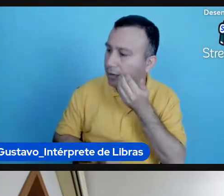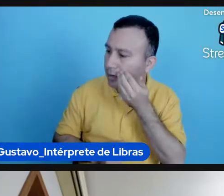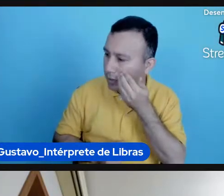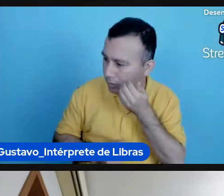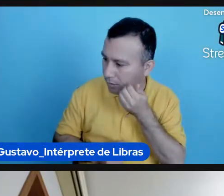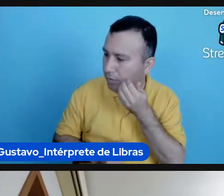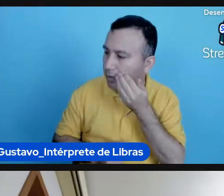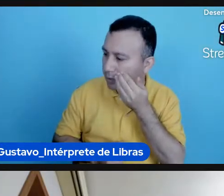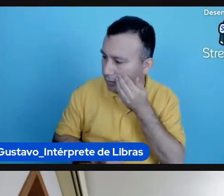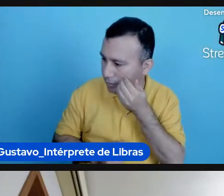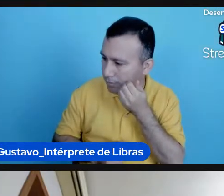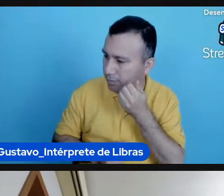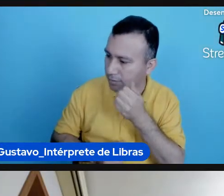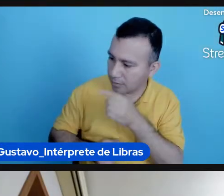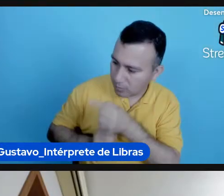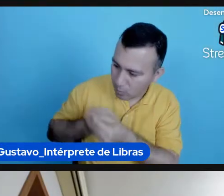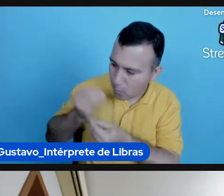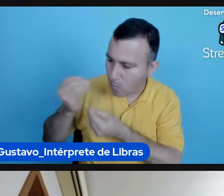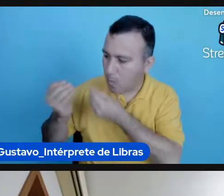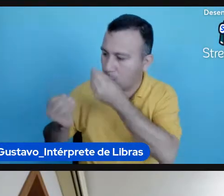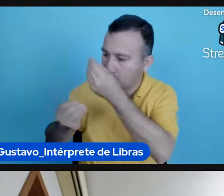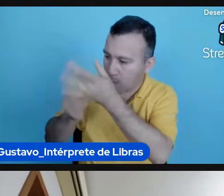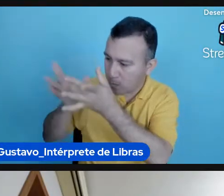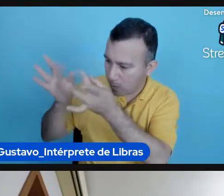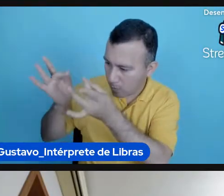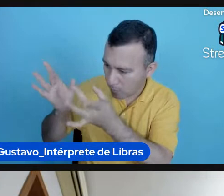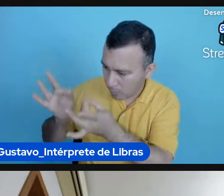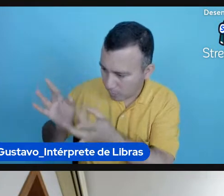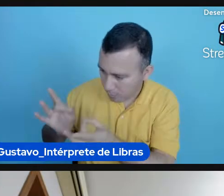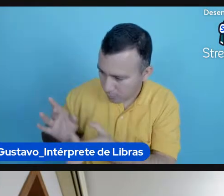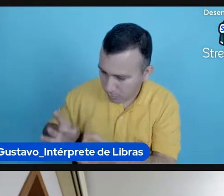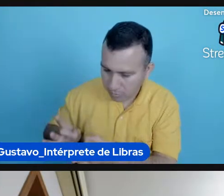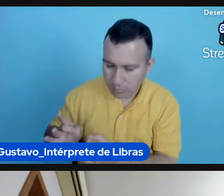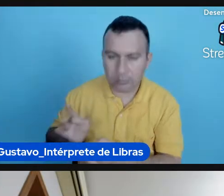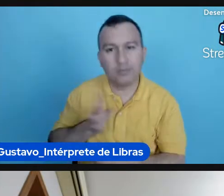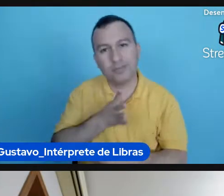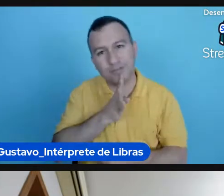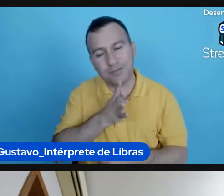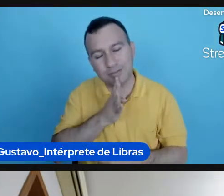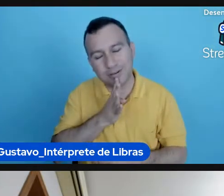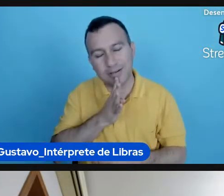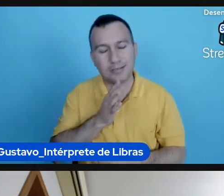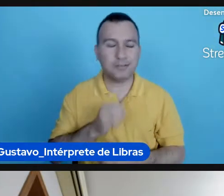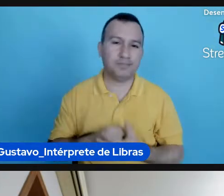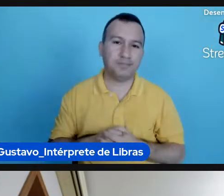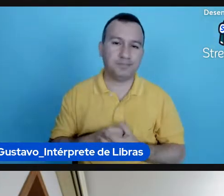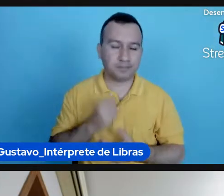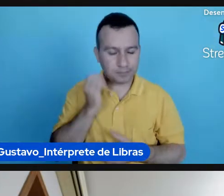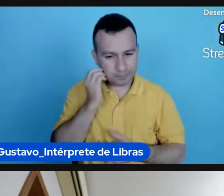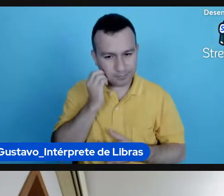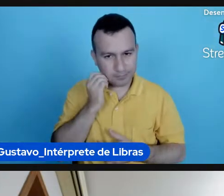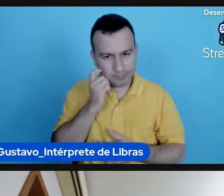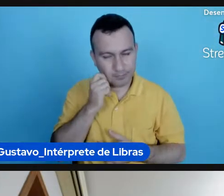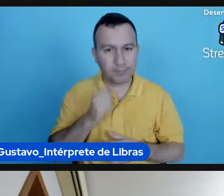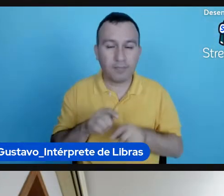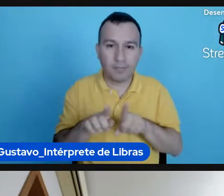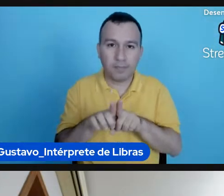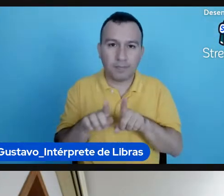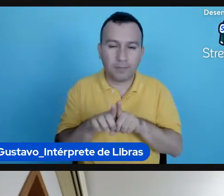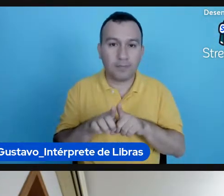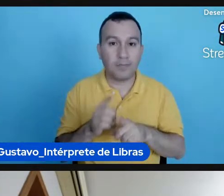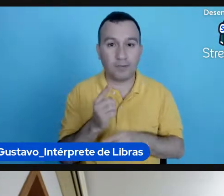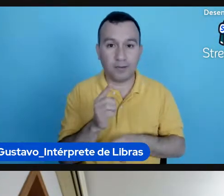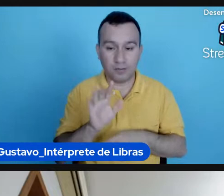próximos. Como no primeiro vídeo, a gente vê que aqueles com a boa